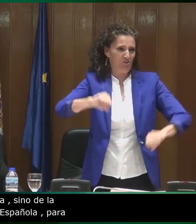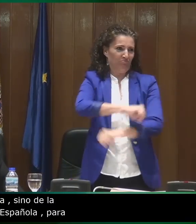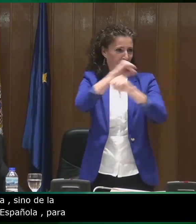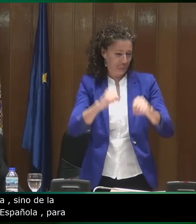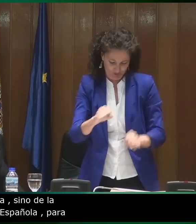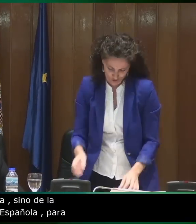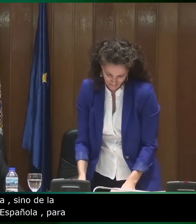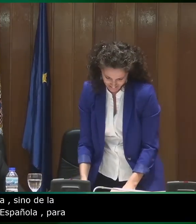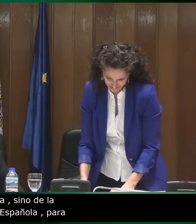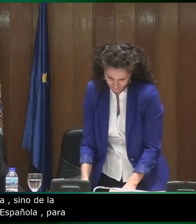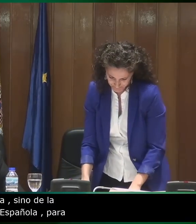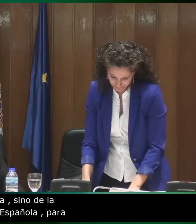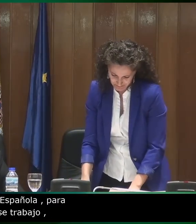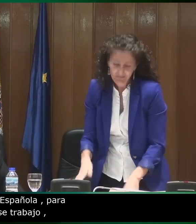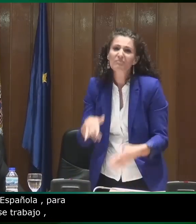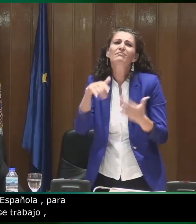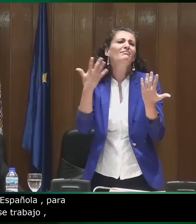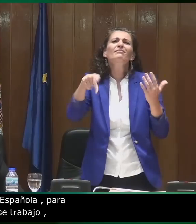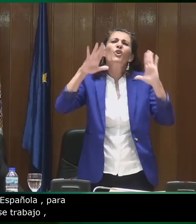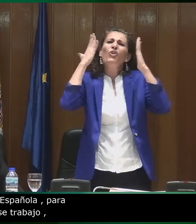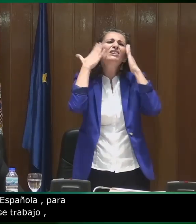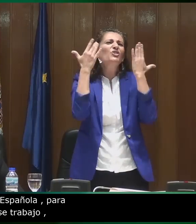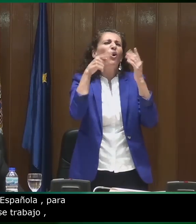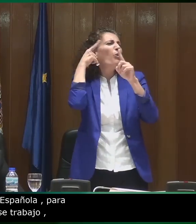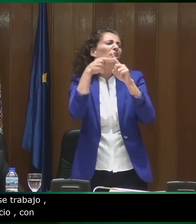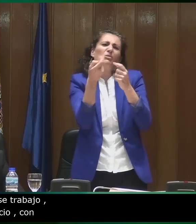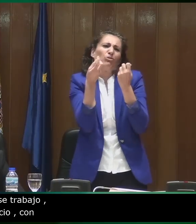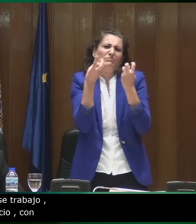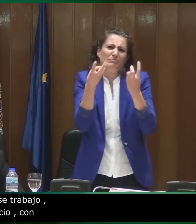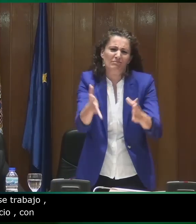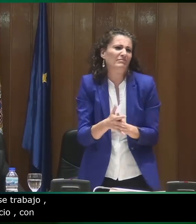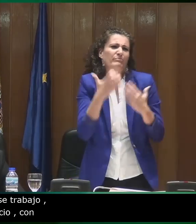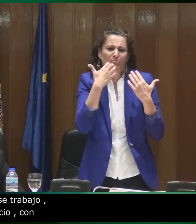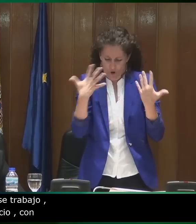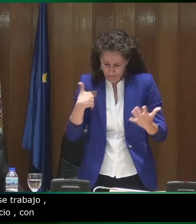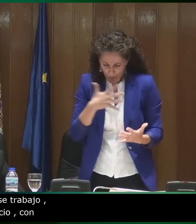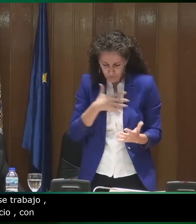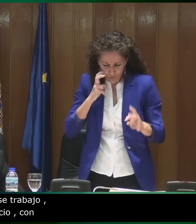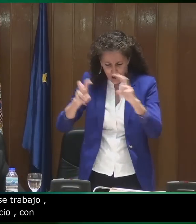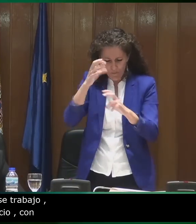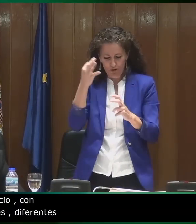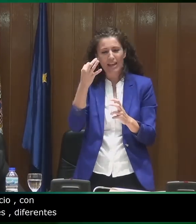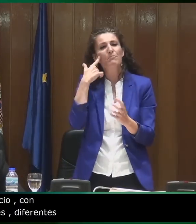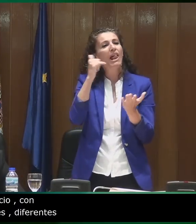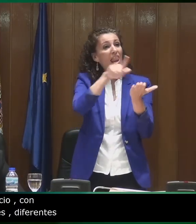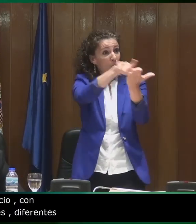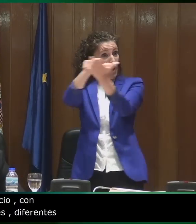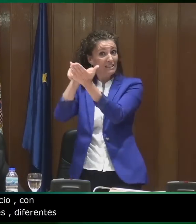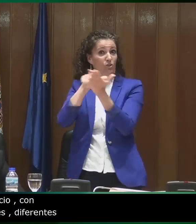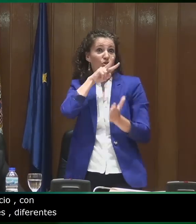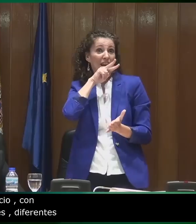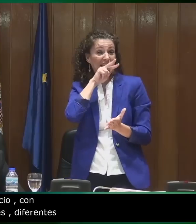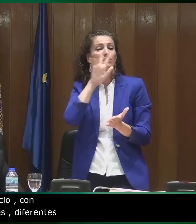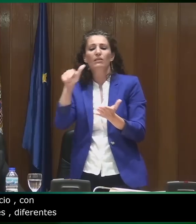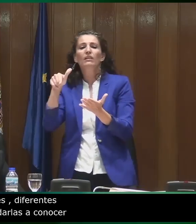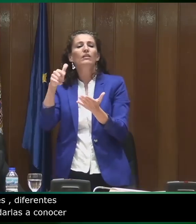con el objetivo último de potenciar esa red de investigación. Este congreso cuenta con multitud de objetivos, pero lo que